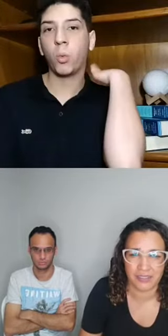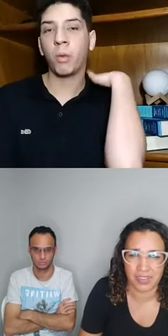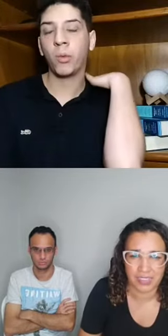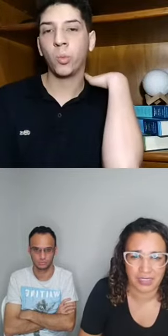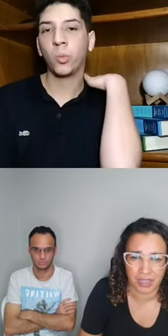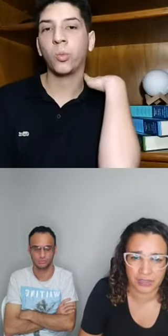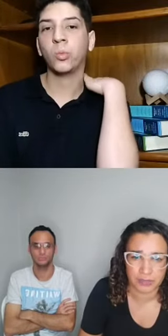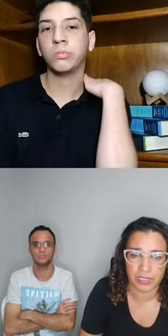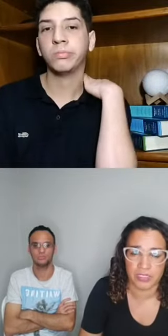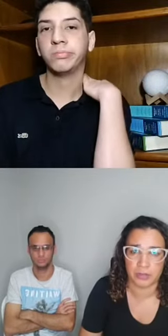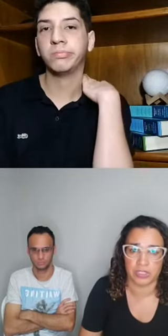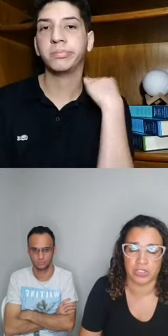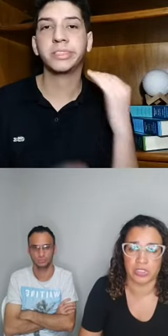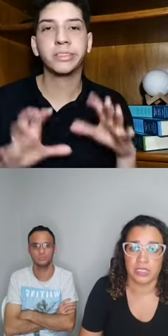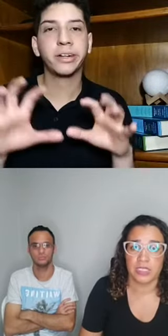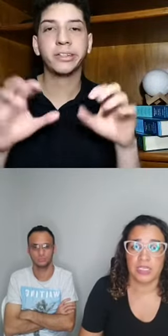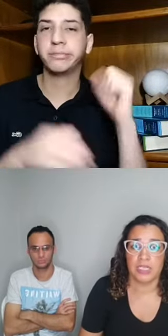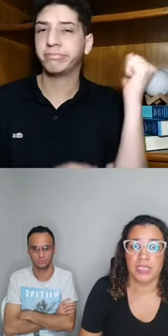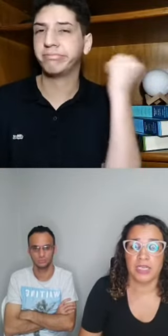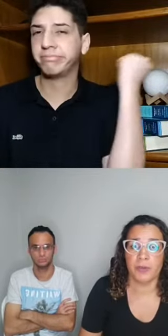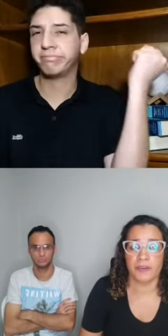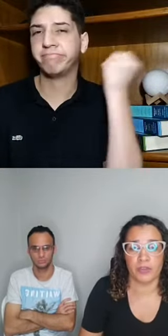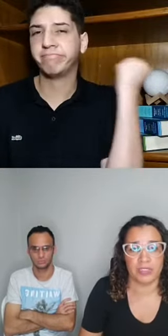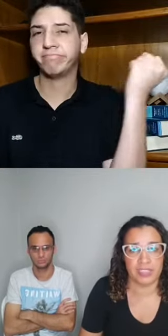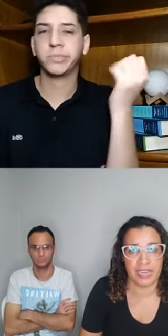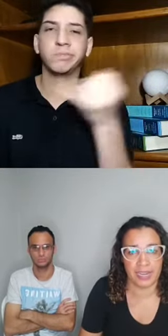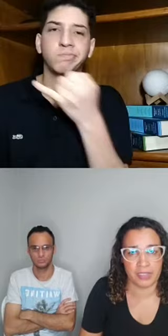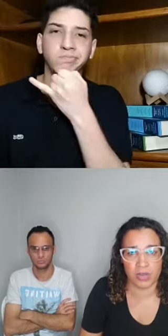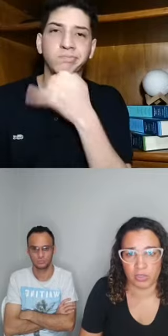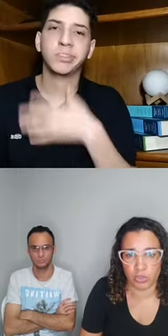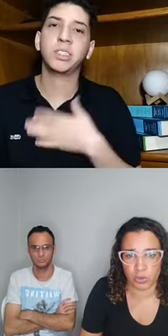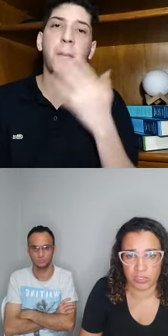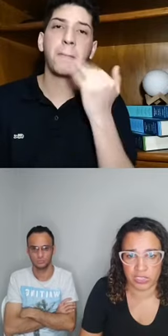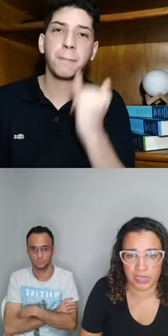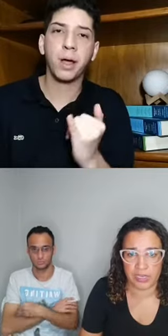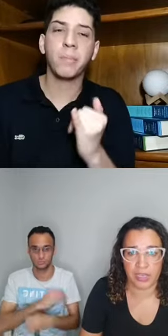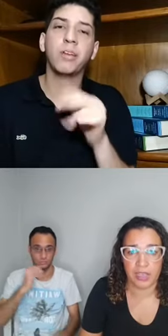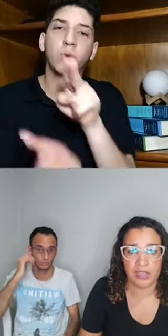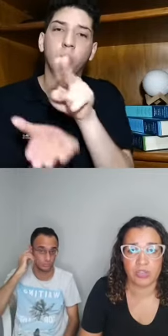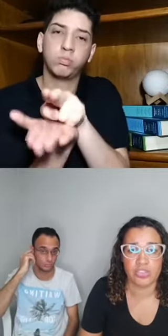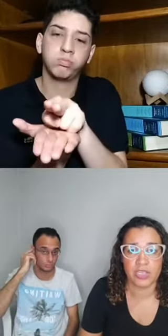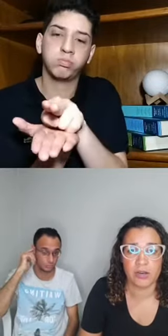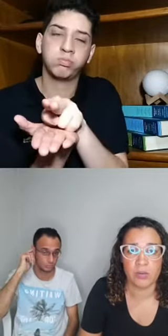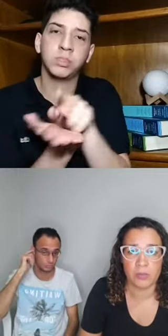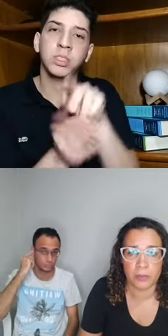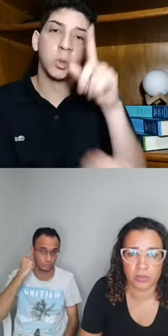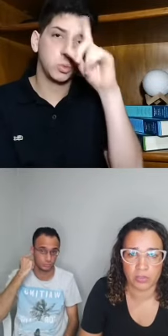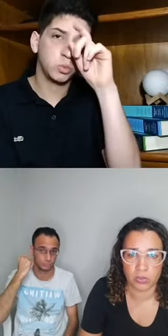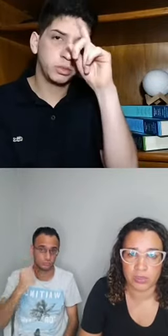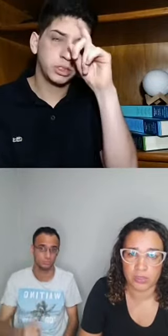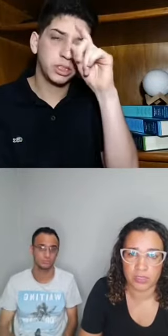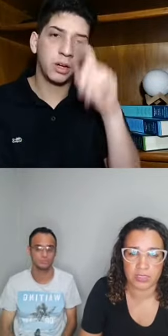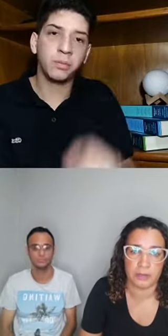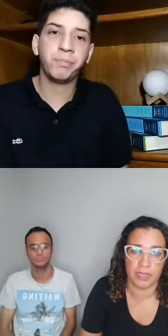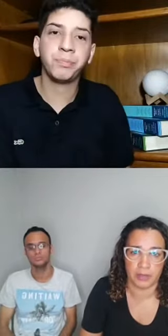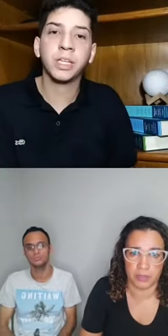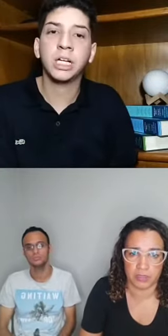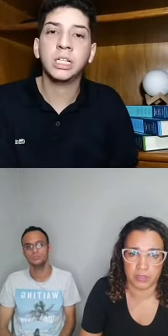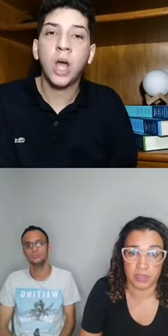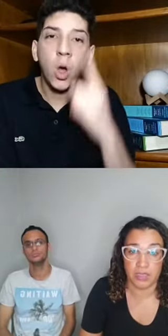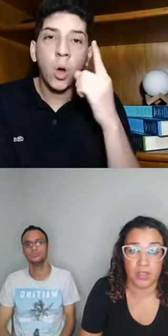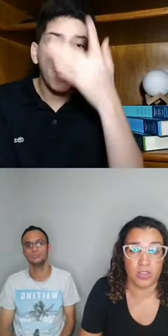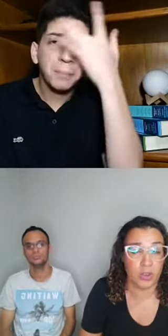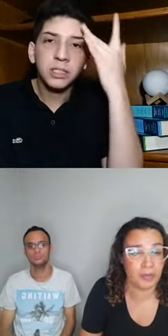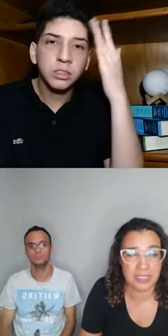assim, avançado, felizmente. E meu pai ficou internado lá no Júlio Kubitschek. Não tinha uma pessoa que sabia